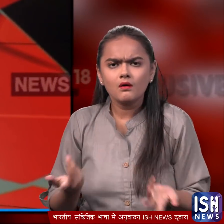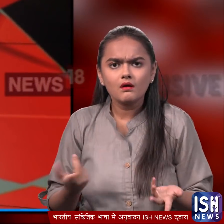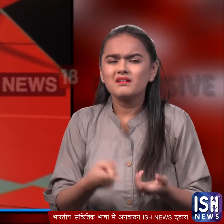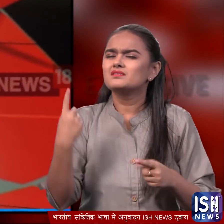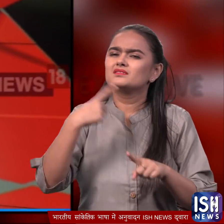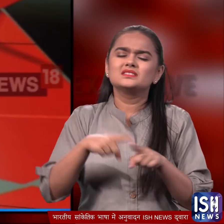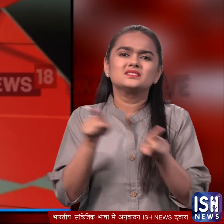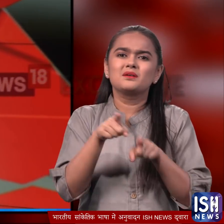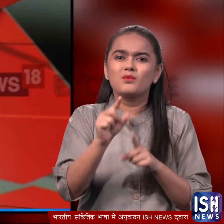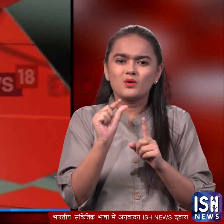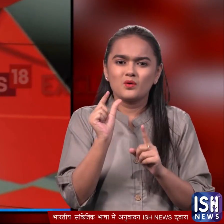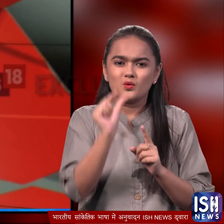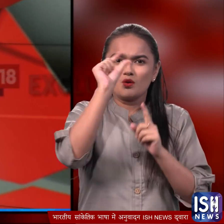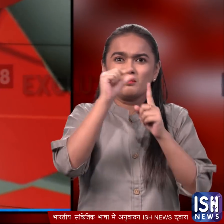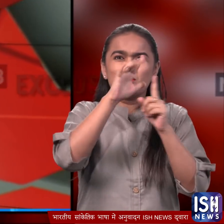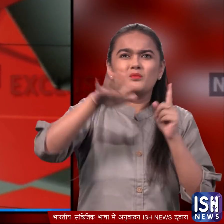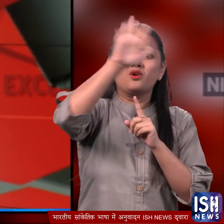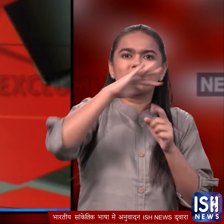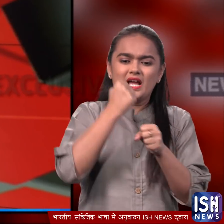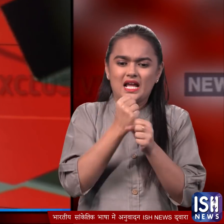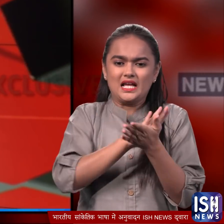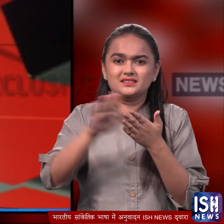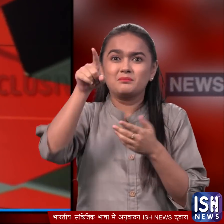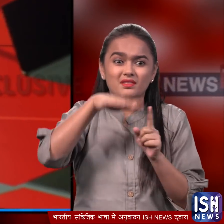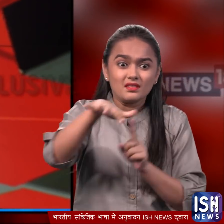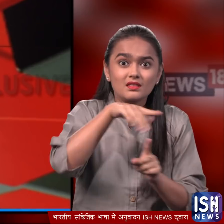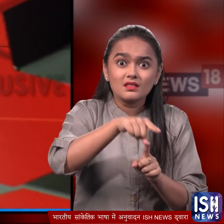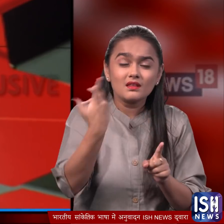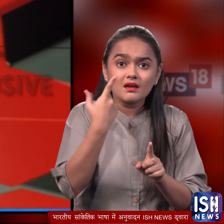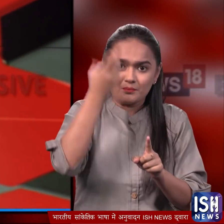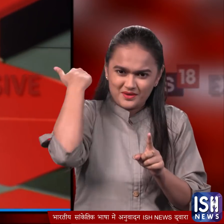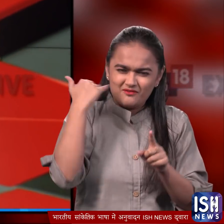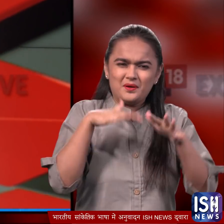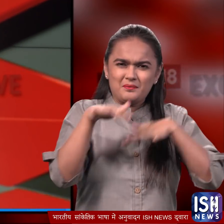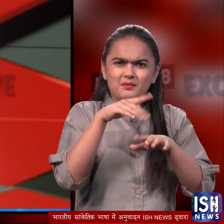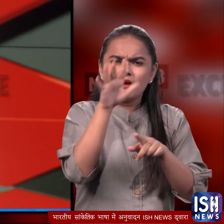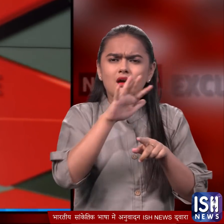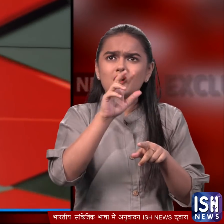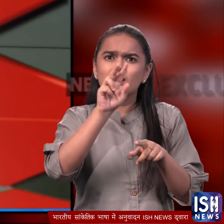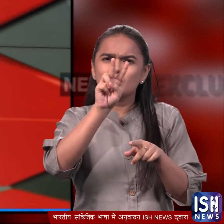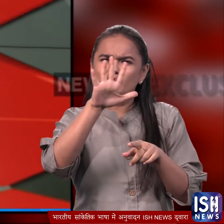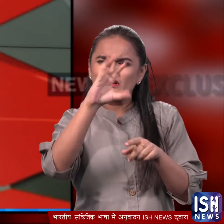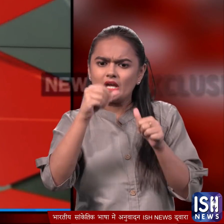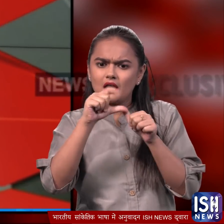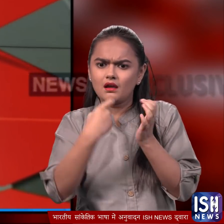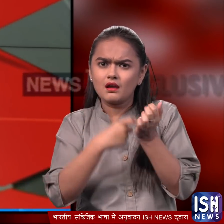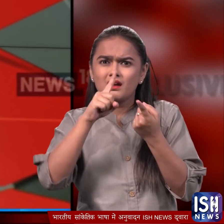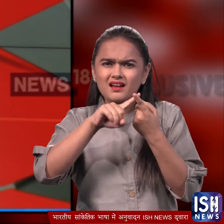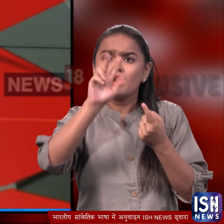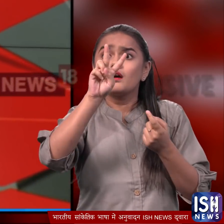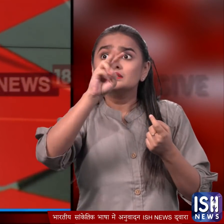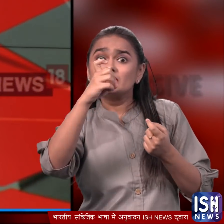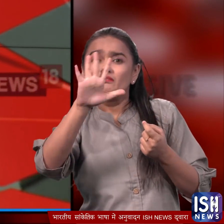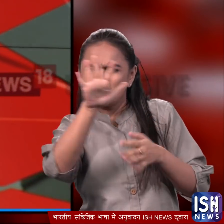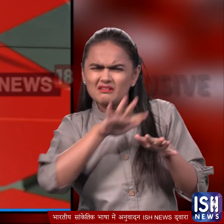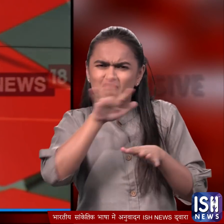यह कि उत्तर पूर्व दिल्ली के बॉर्डर पर गाजियाबाद का लोनी इलाका है, जहां आवास विकास परिषद ने लगभग 325 एकड़ जमीन किसानों से ली थी